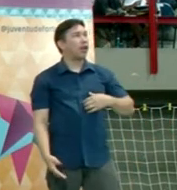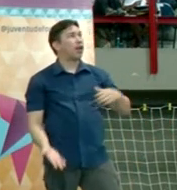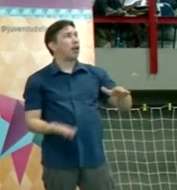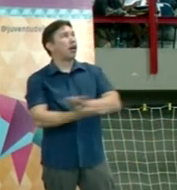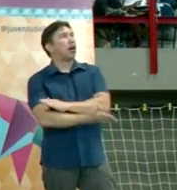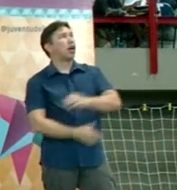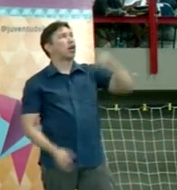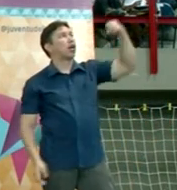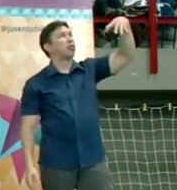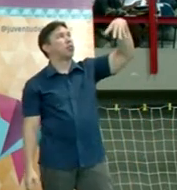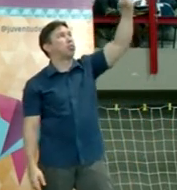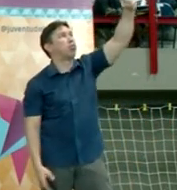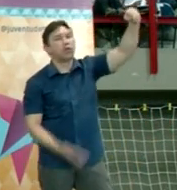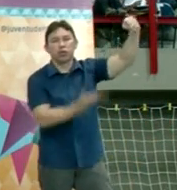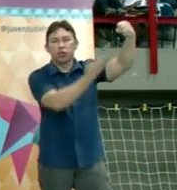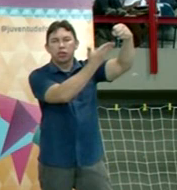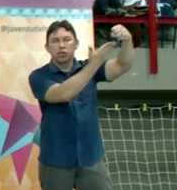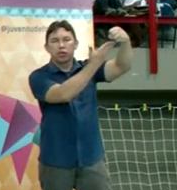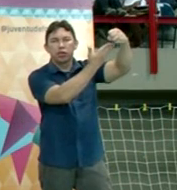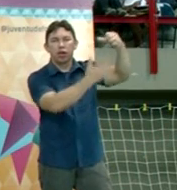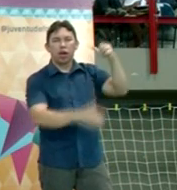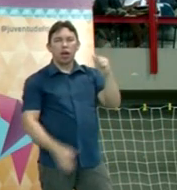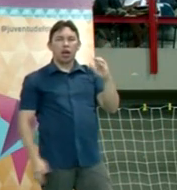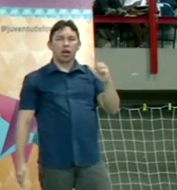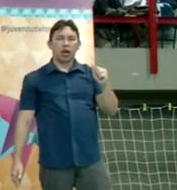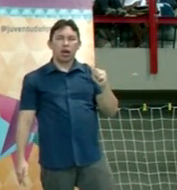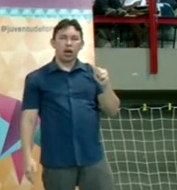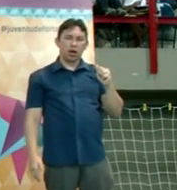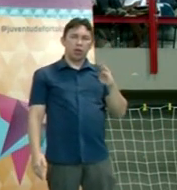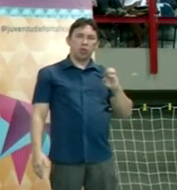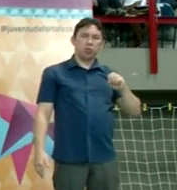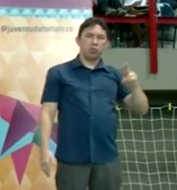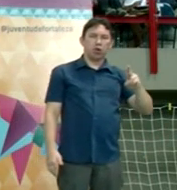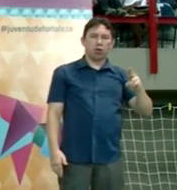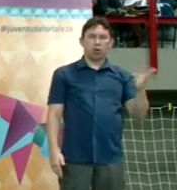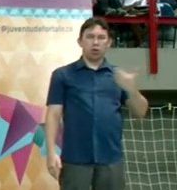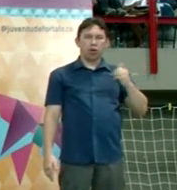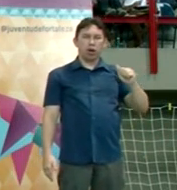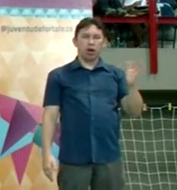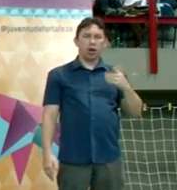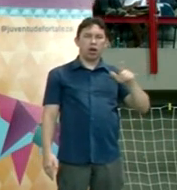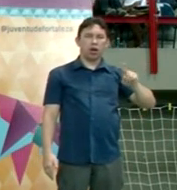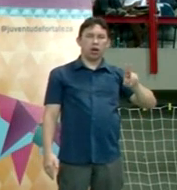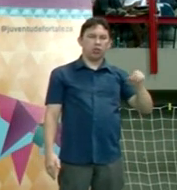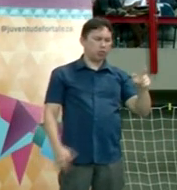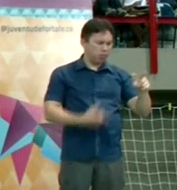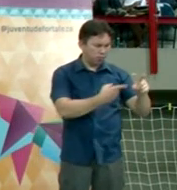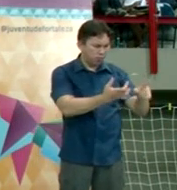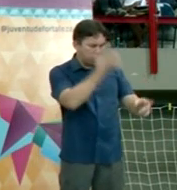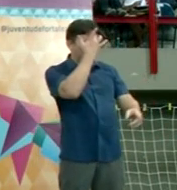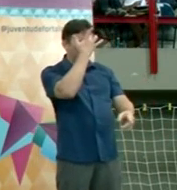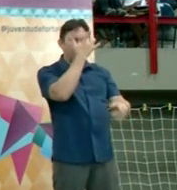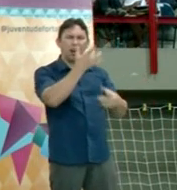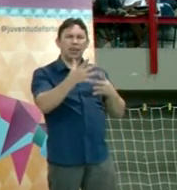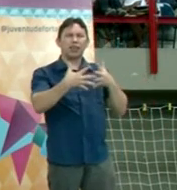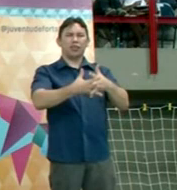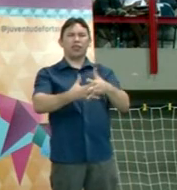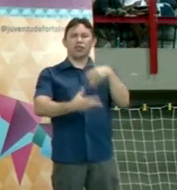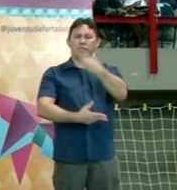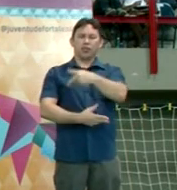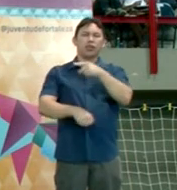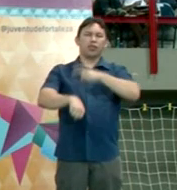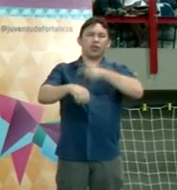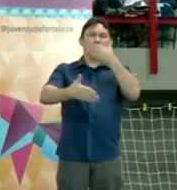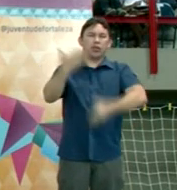luz. E isso a gente vai para a prova com essa ideia na nossa memória, e isso atrapalha a gente na hora da prova.